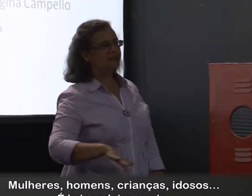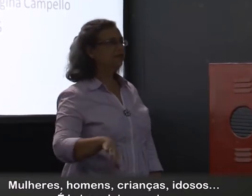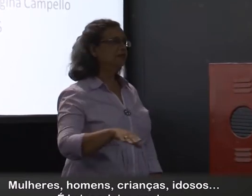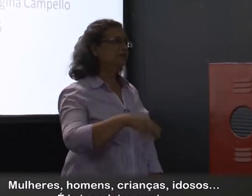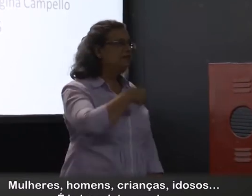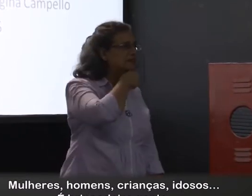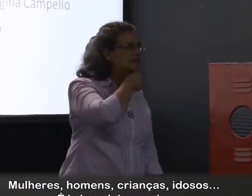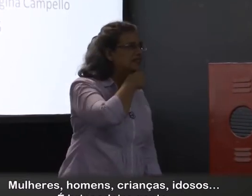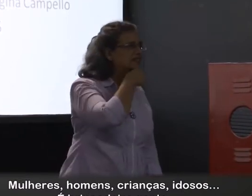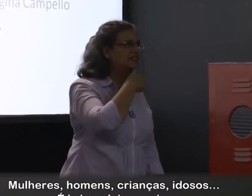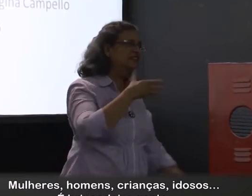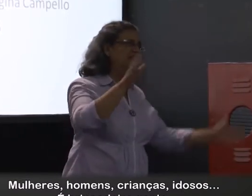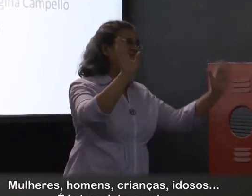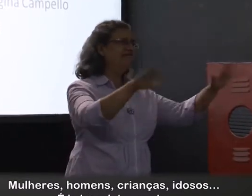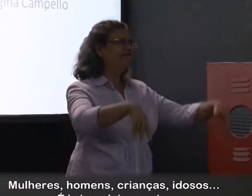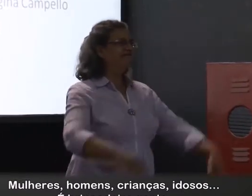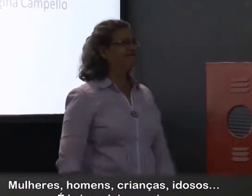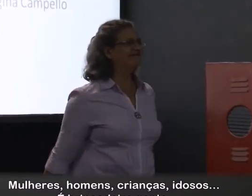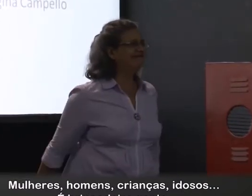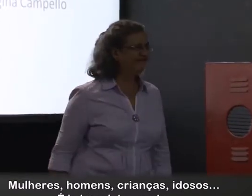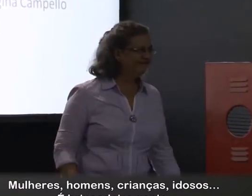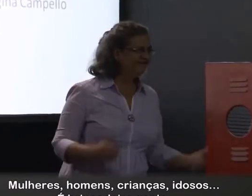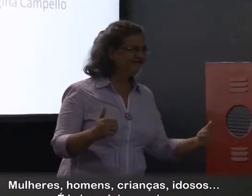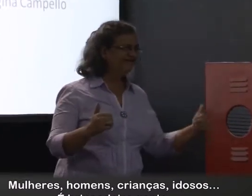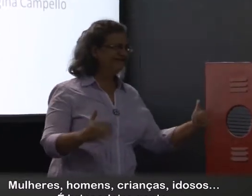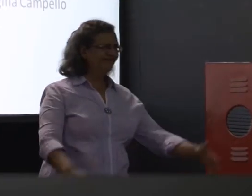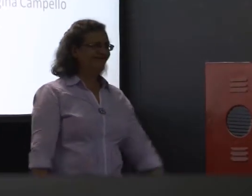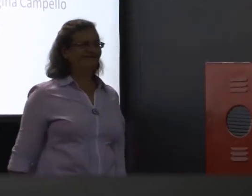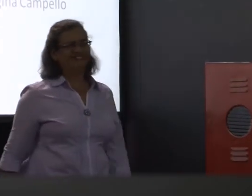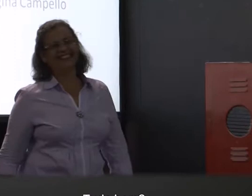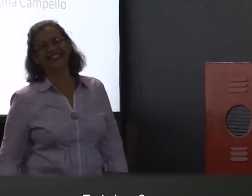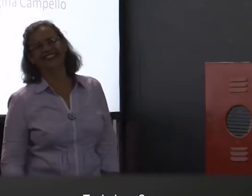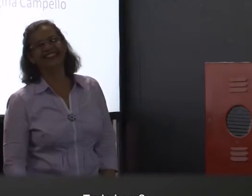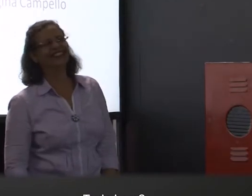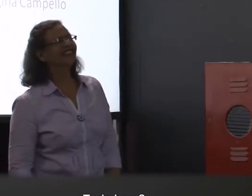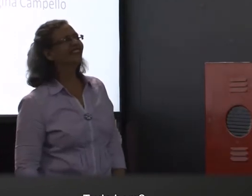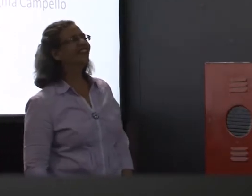homens, crianças, idosos, brincadeira. Tudo bem?